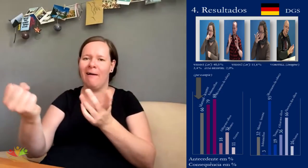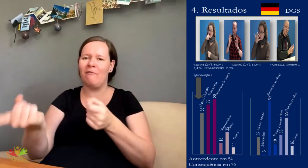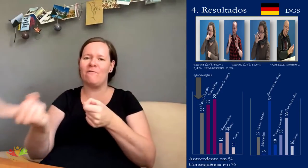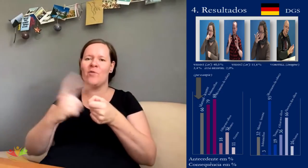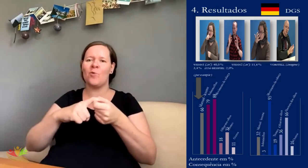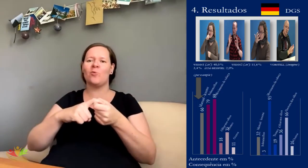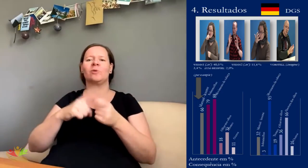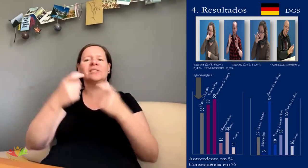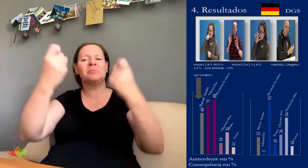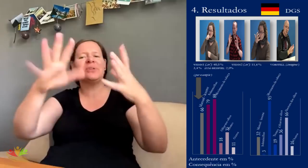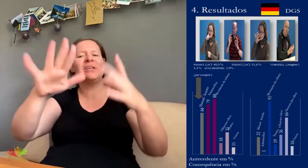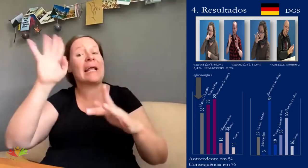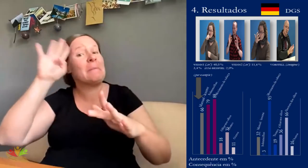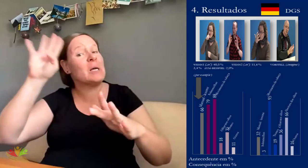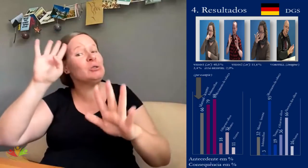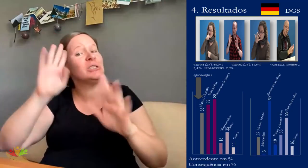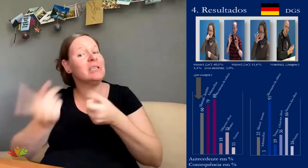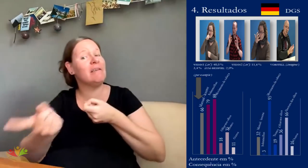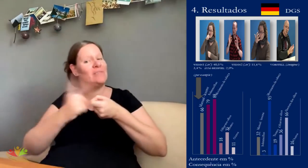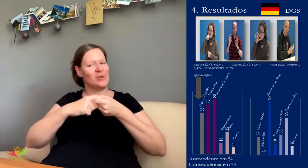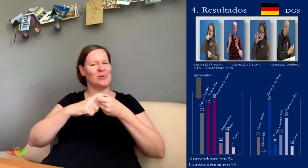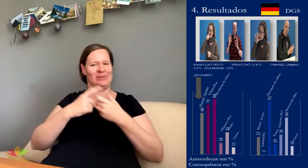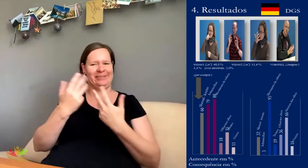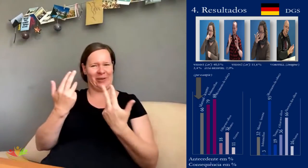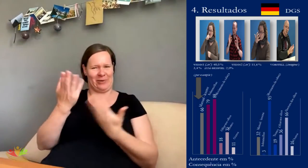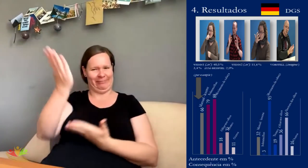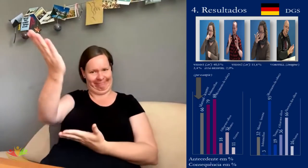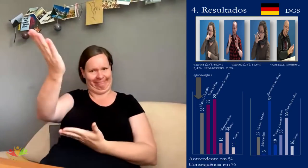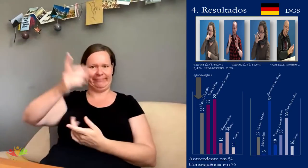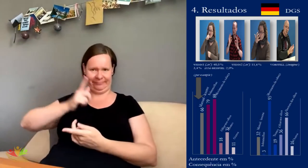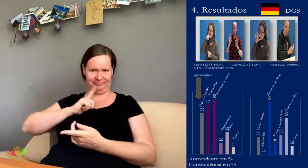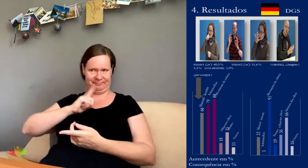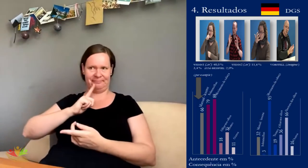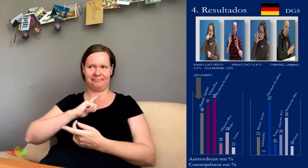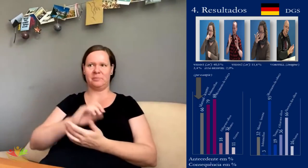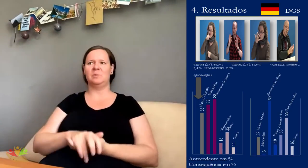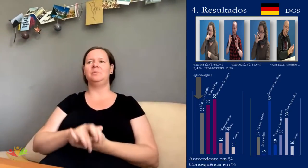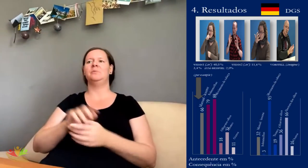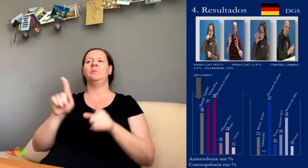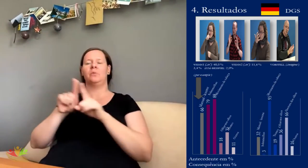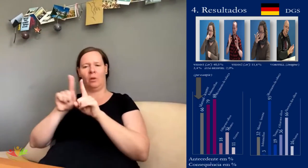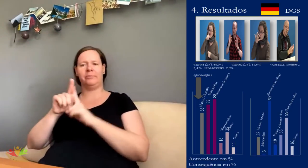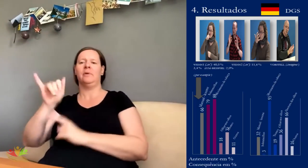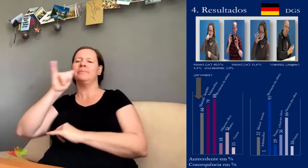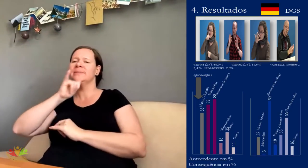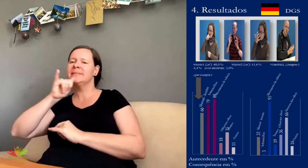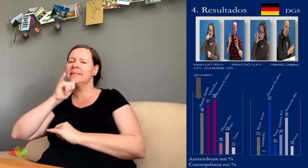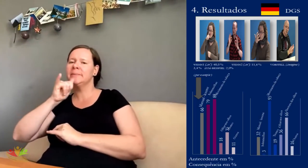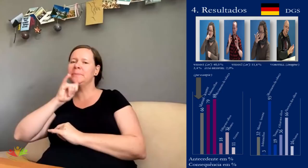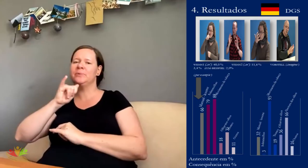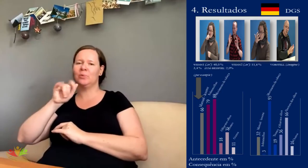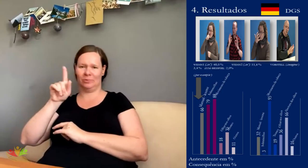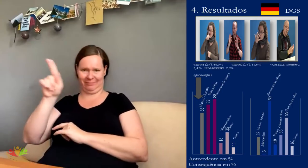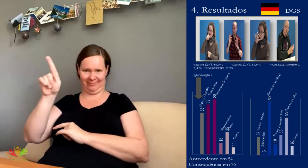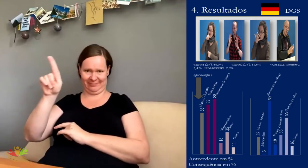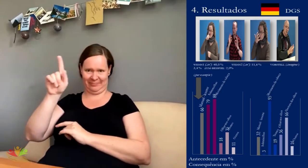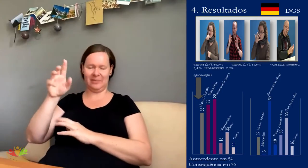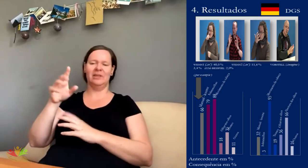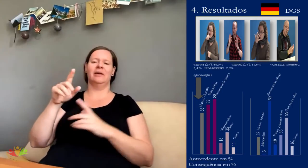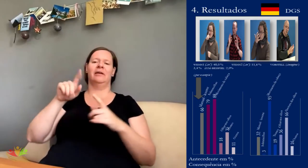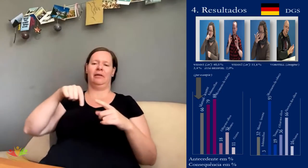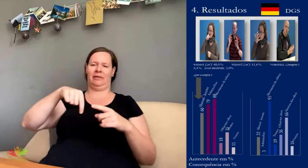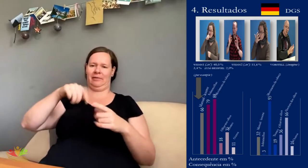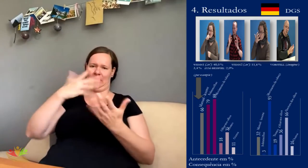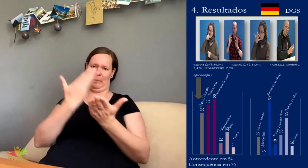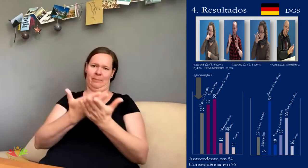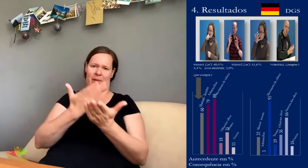imagine, né? Então, ele parece que tem um conteúdo um pouco contrafactual, porque uma vez que o jogo tenha terminado, a pessoa pode dizer: imagine que você